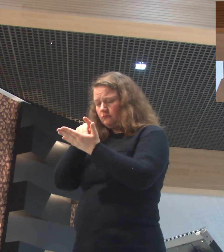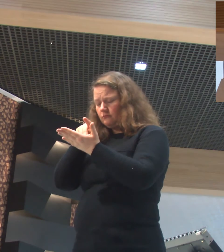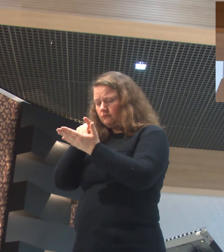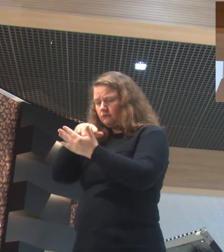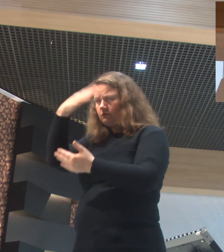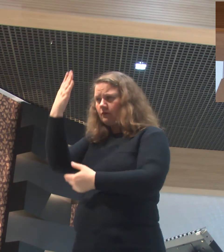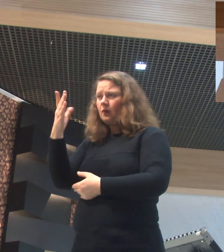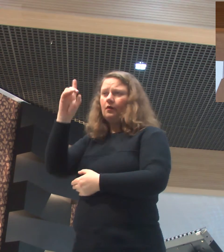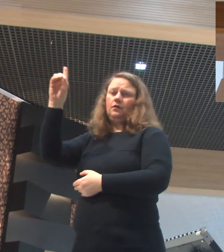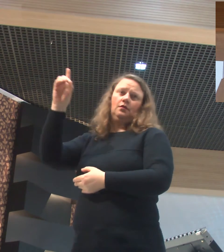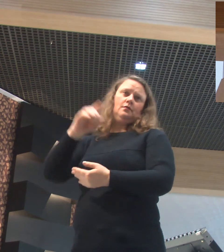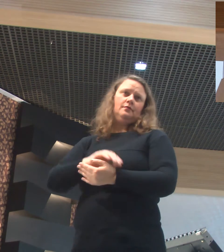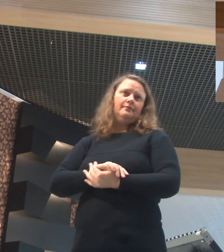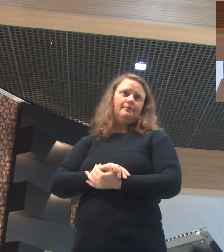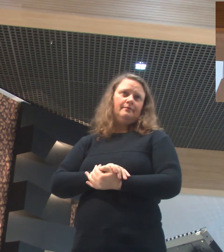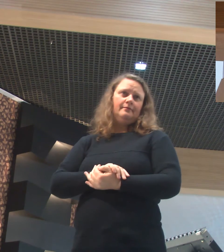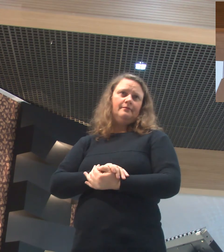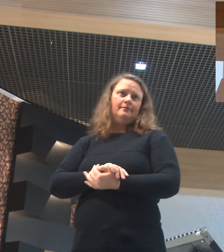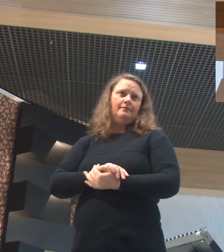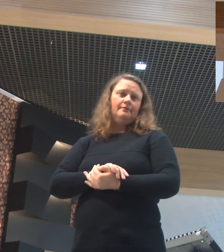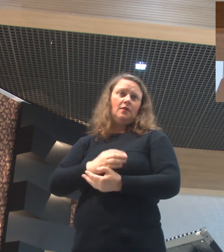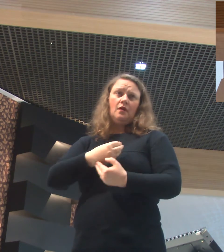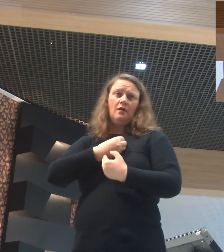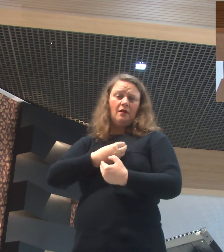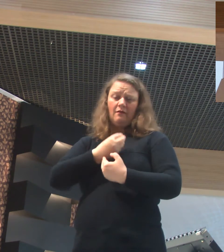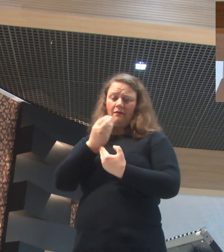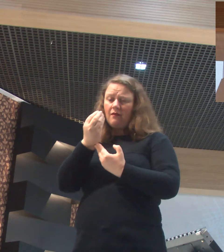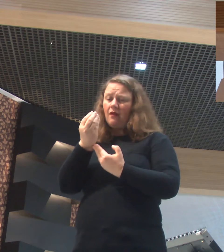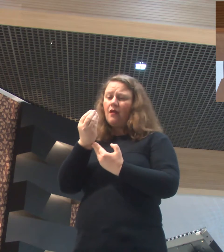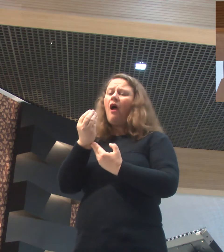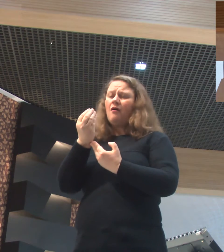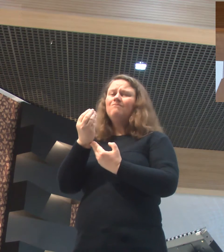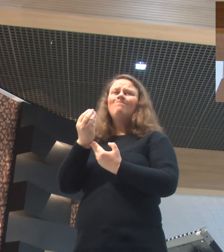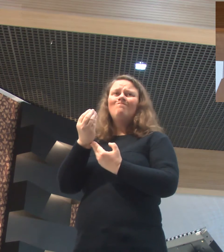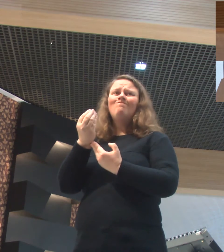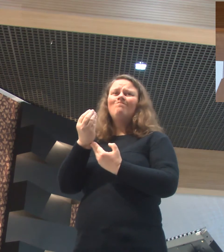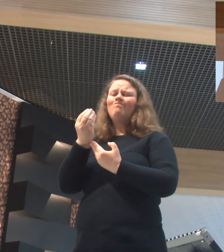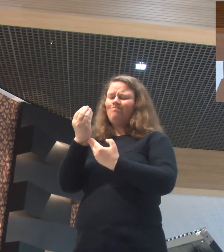É isso que Deus quer da nossa vida.